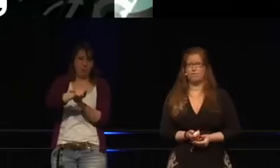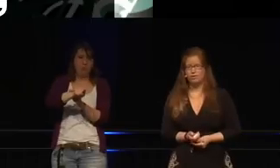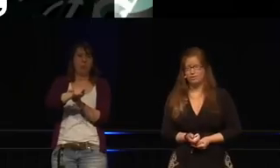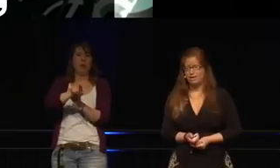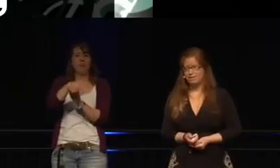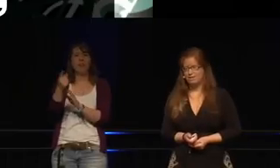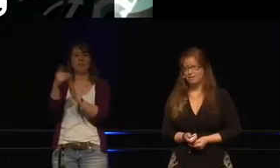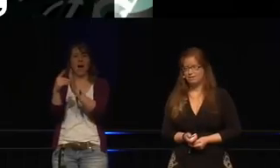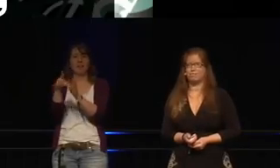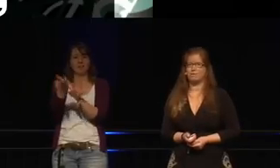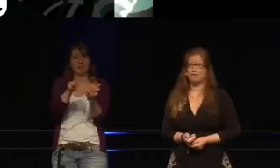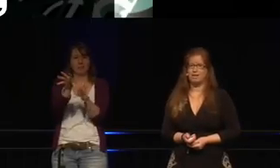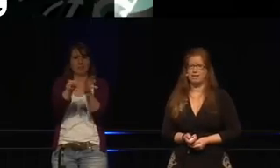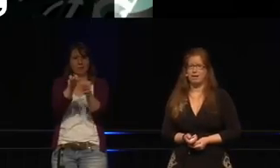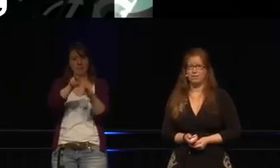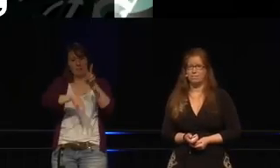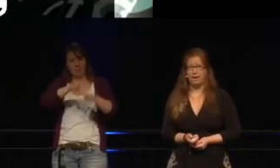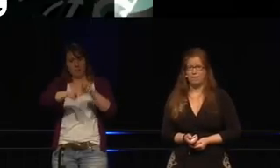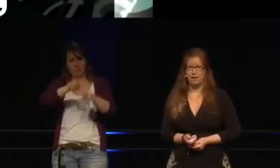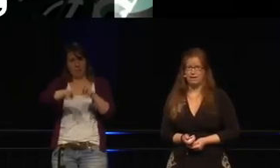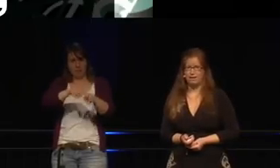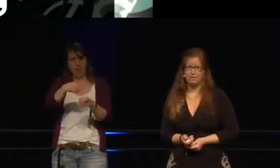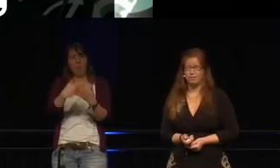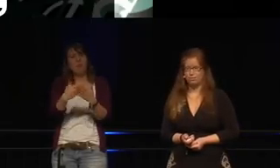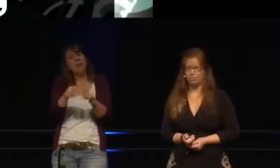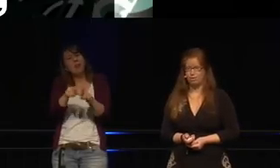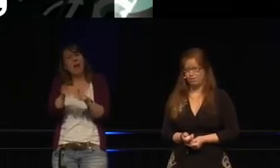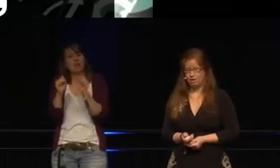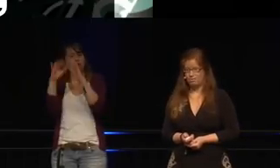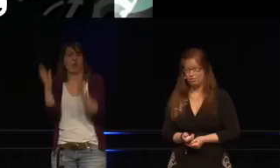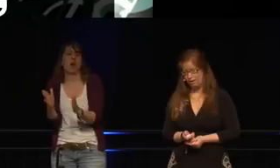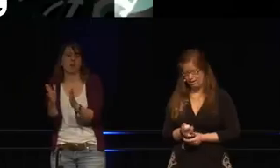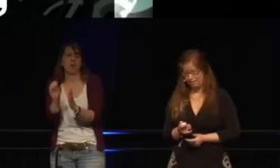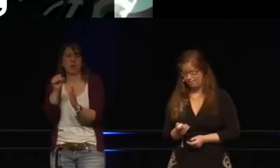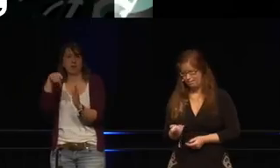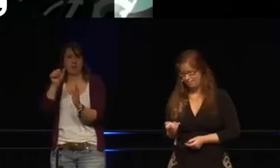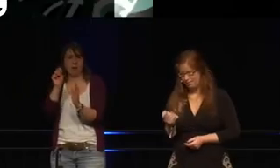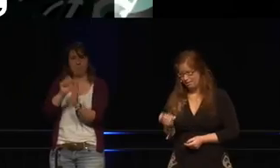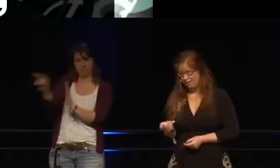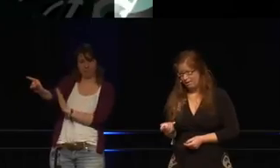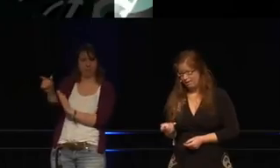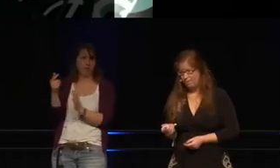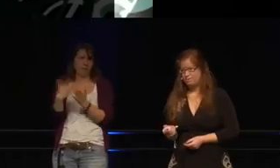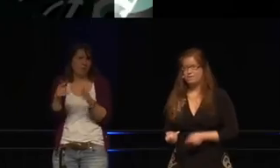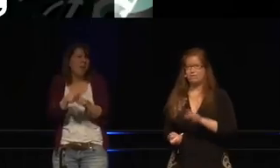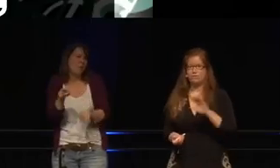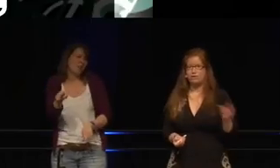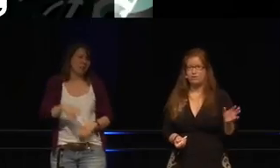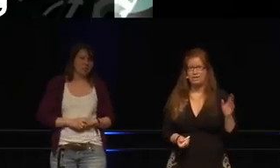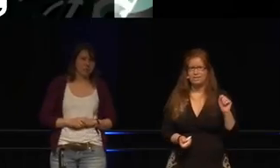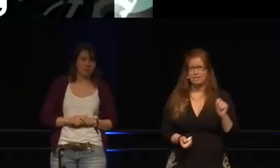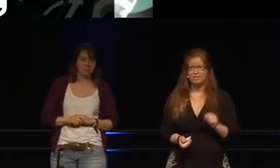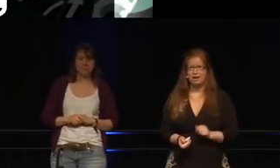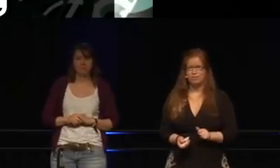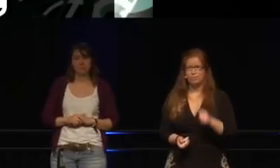el conocimiento del propietario, como por ejemplo el frigorífico que enviaba spam del que hablé